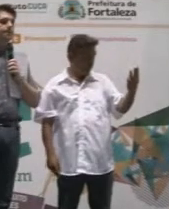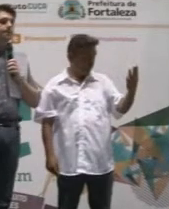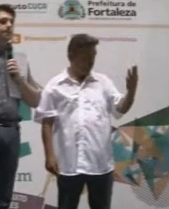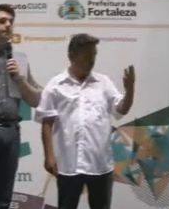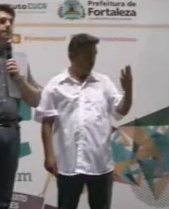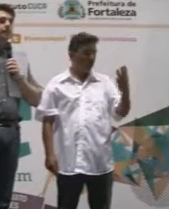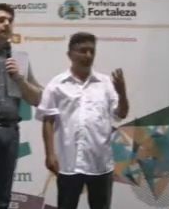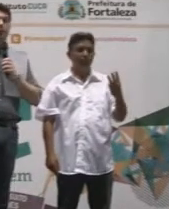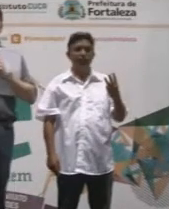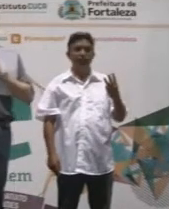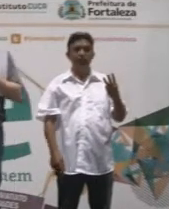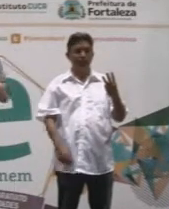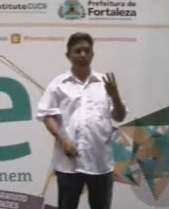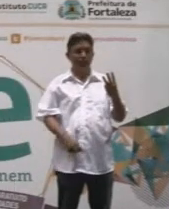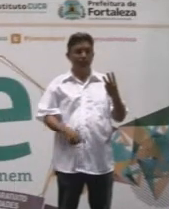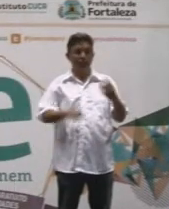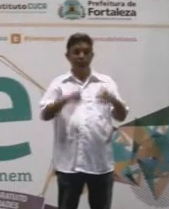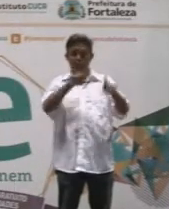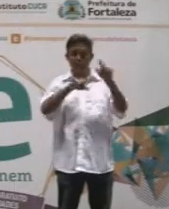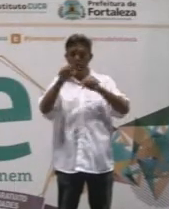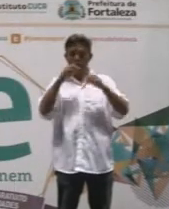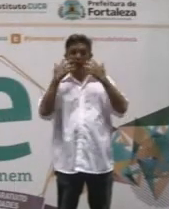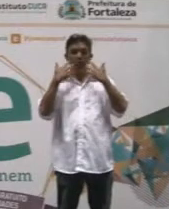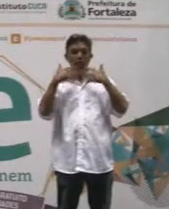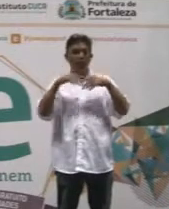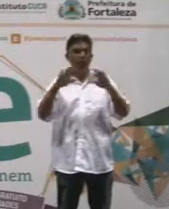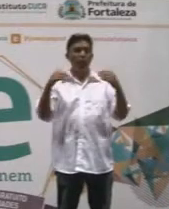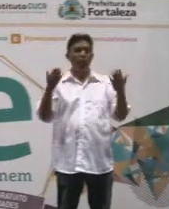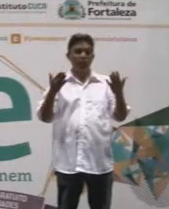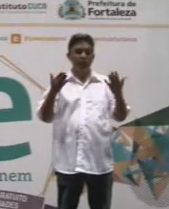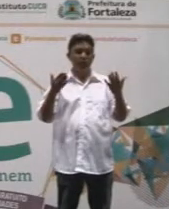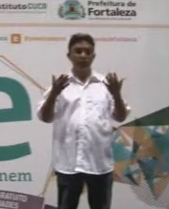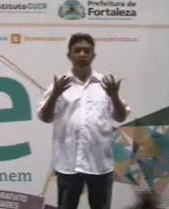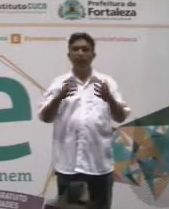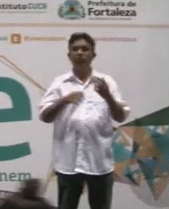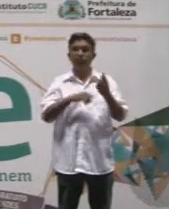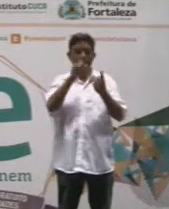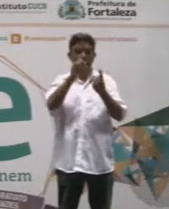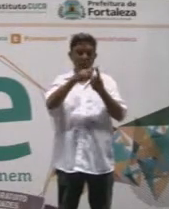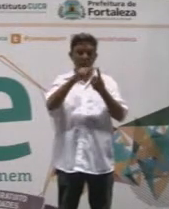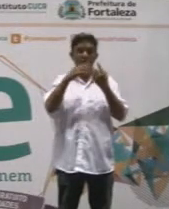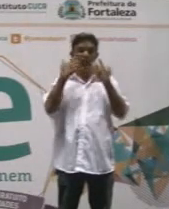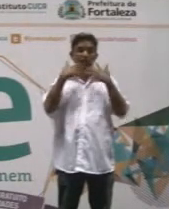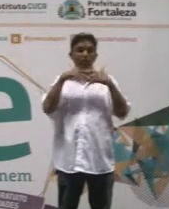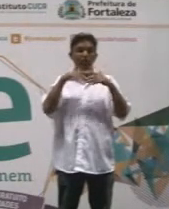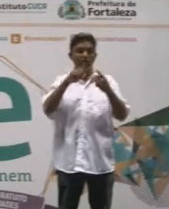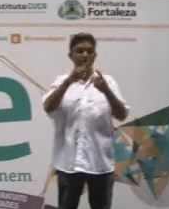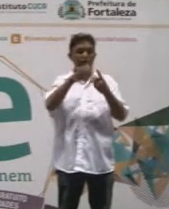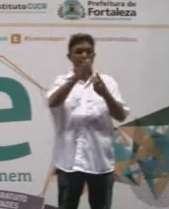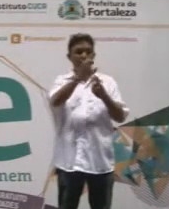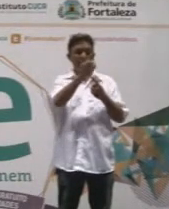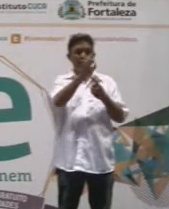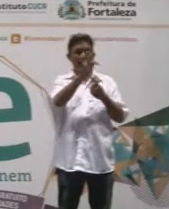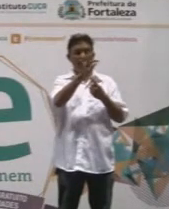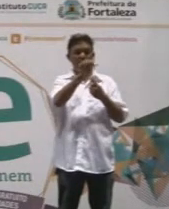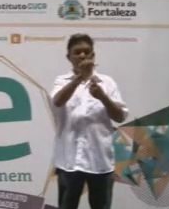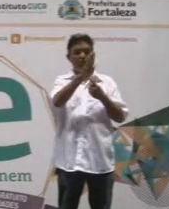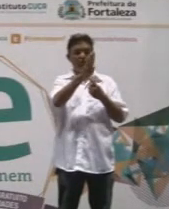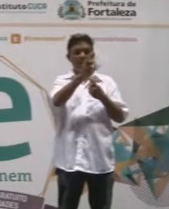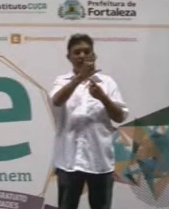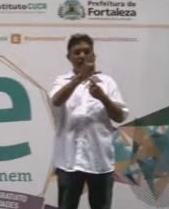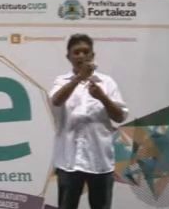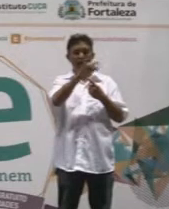de seleção natural. Quais são elas? A seleção natural estabilizadora. O que é estabilizadora?